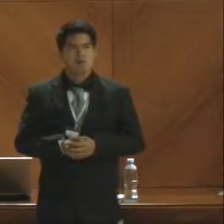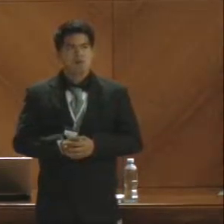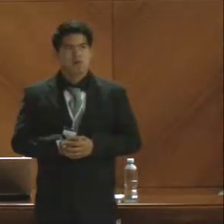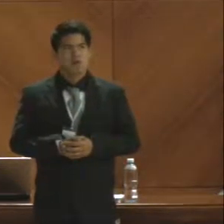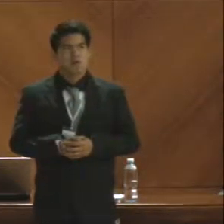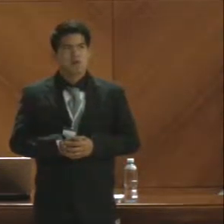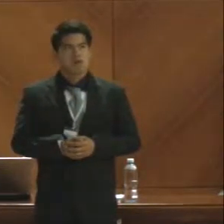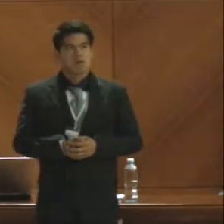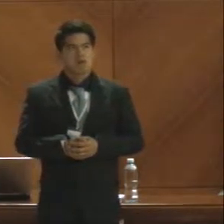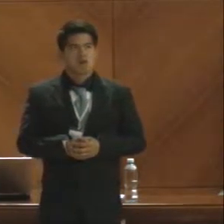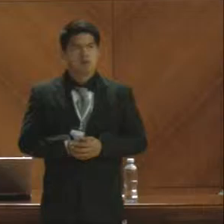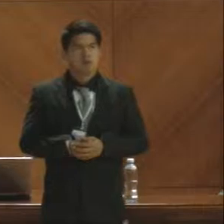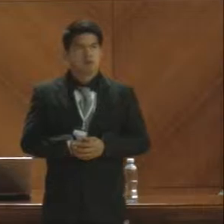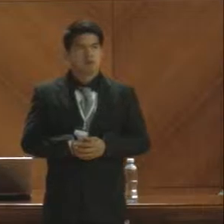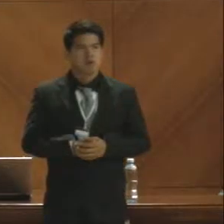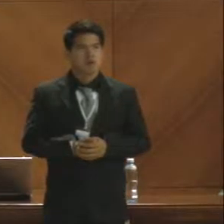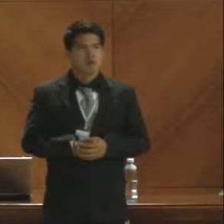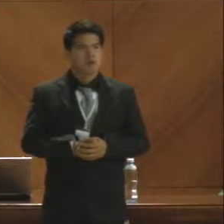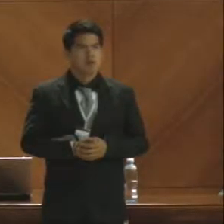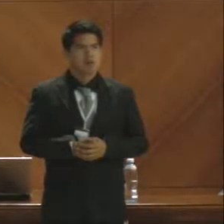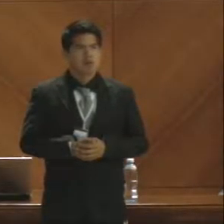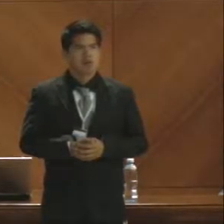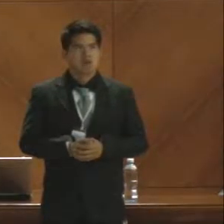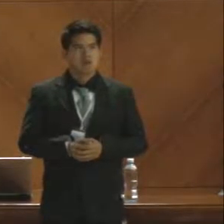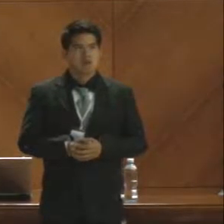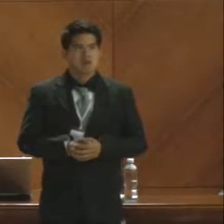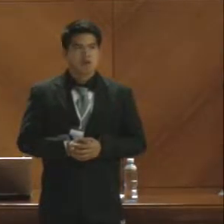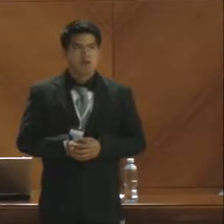Si le abren el PDF, va a valer.